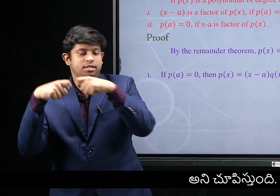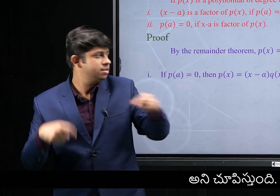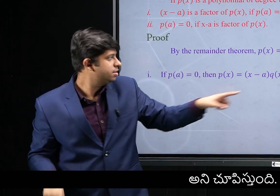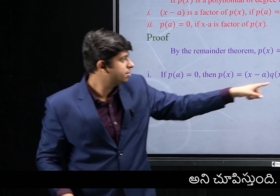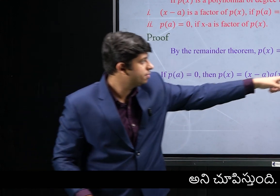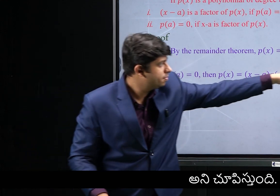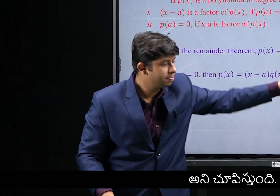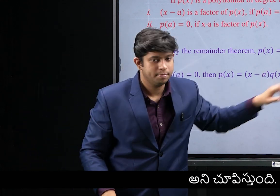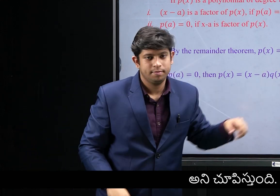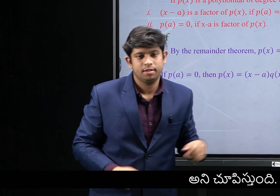కారకమని చూపిస్తుంది.